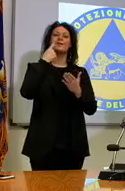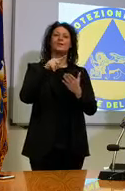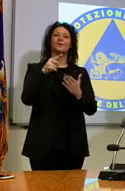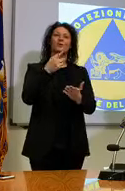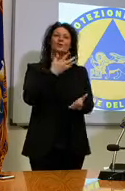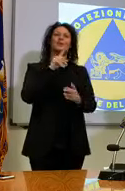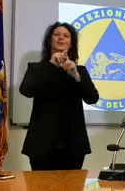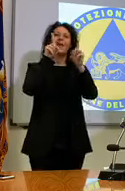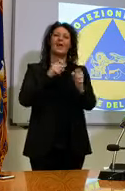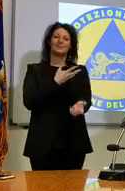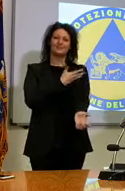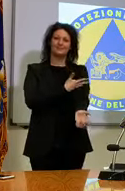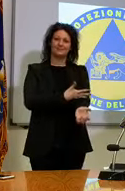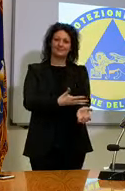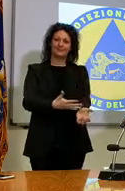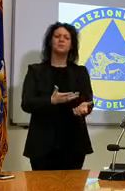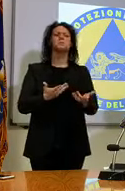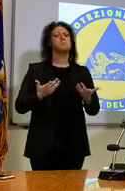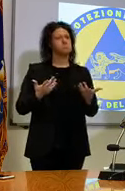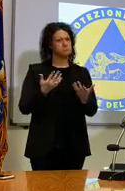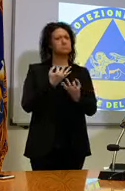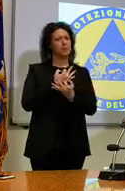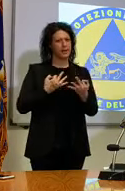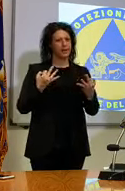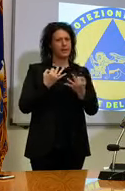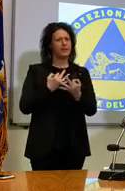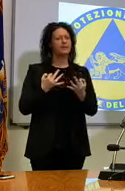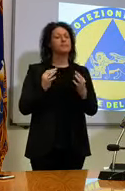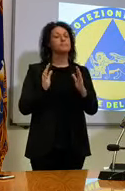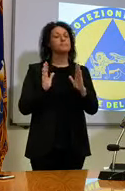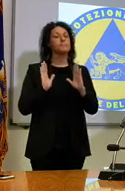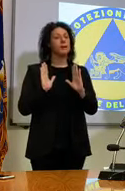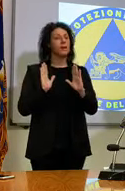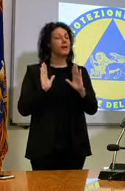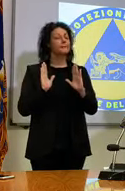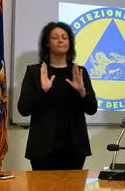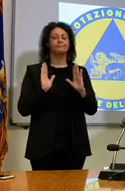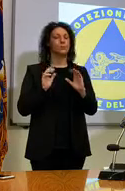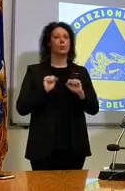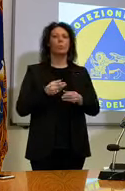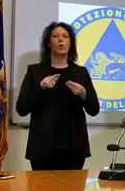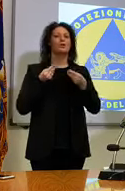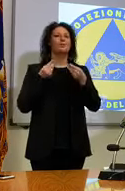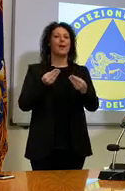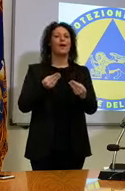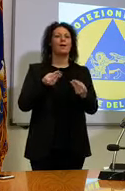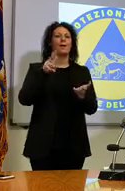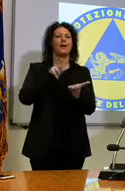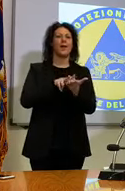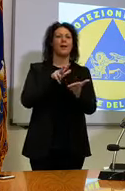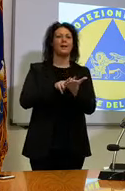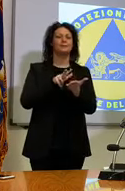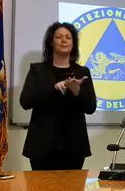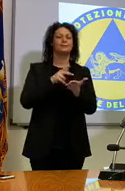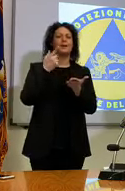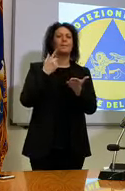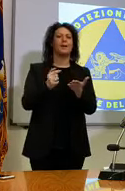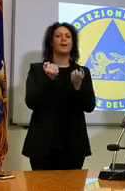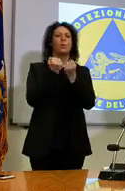di test sierologici, però secondo me non garantirà una patente di guarigione perché